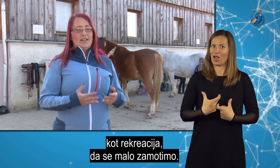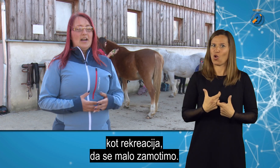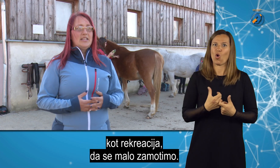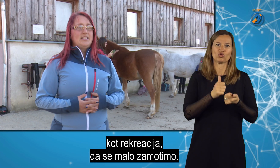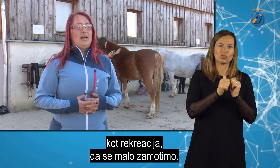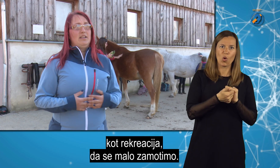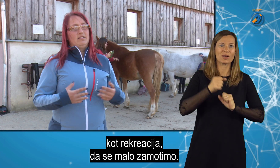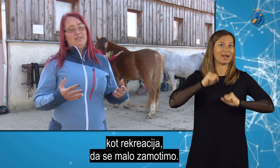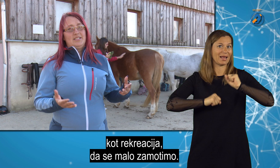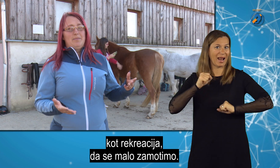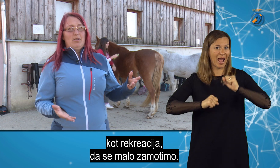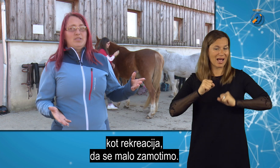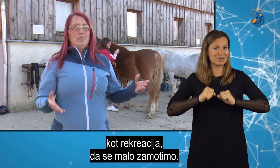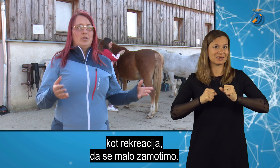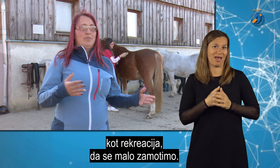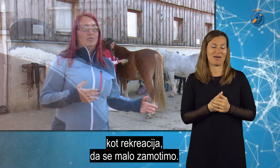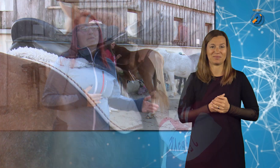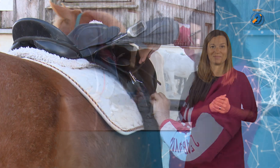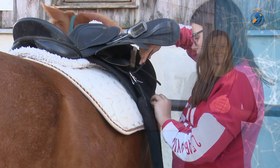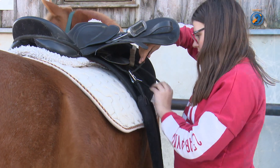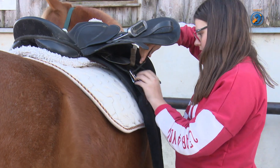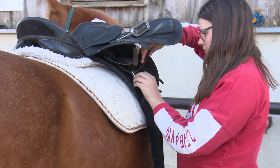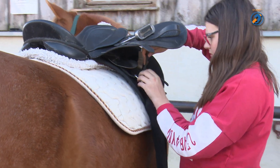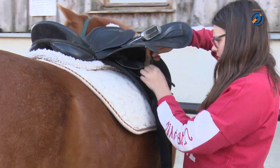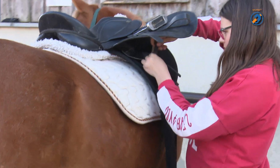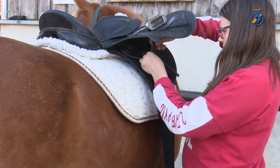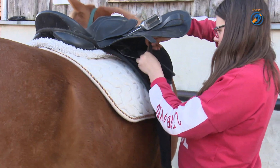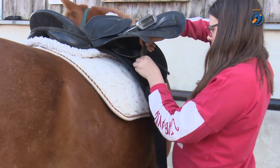kot rekreacija, da se malo zamotimo.